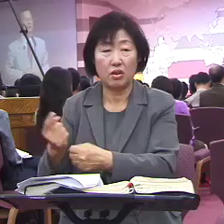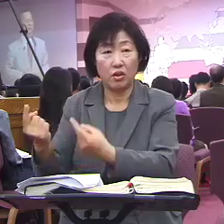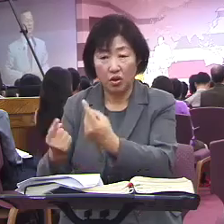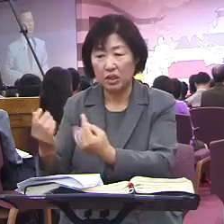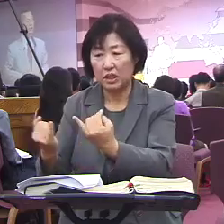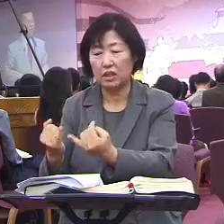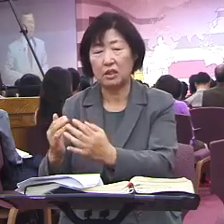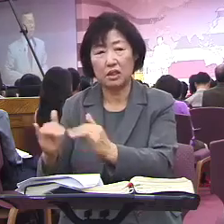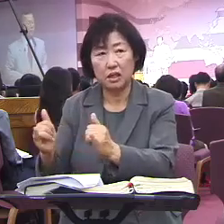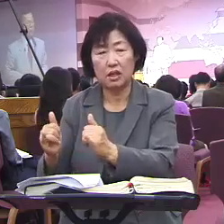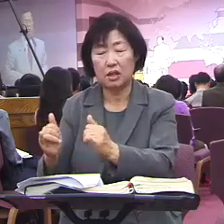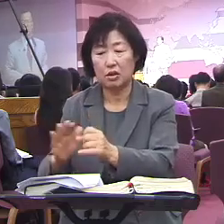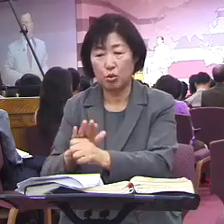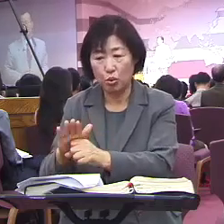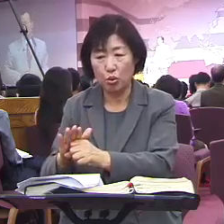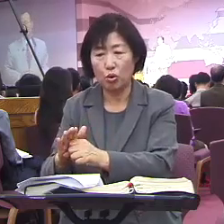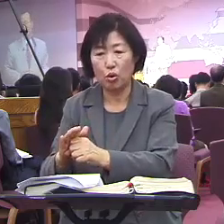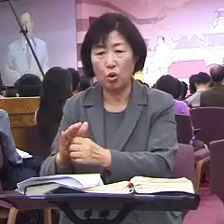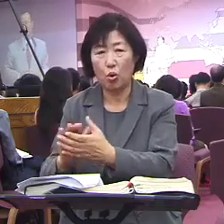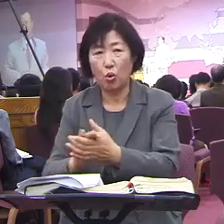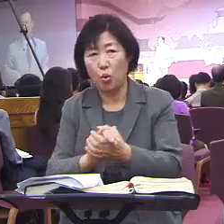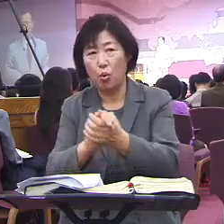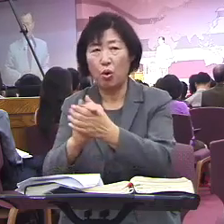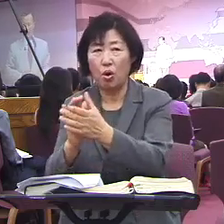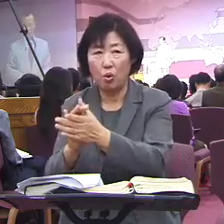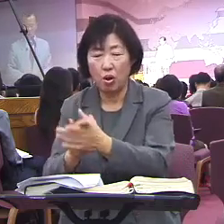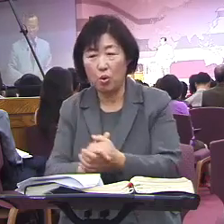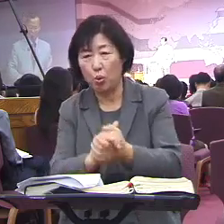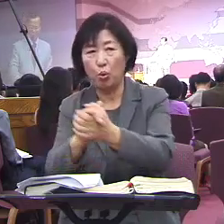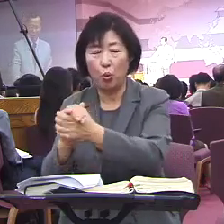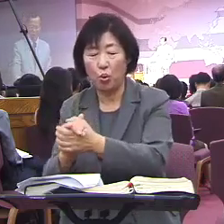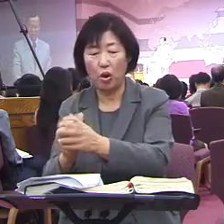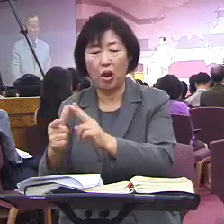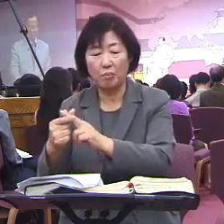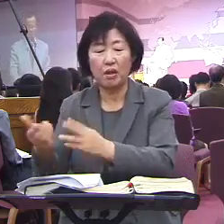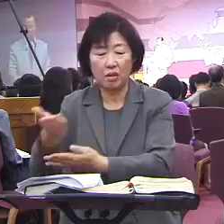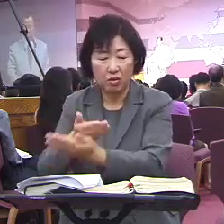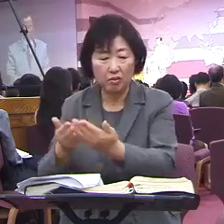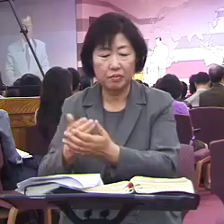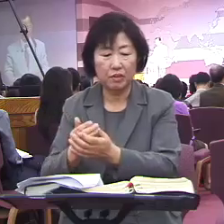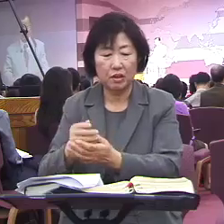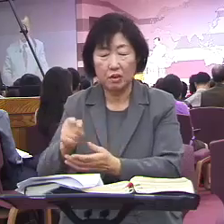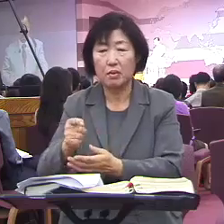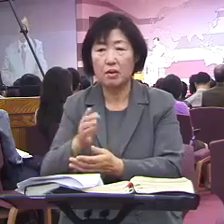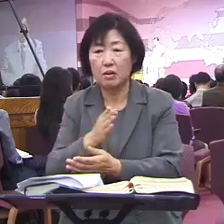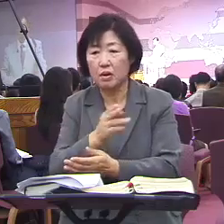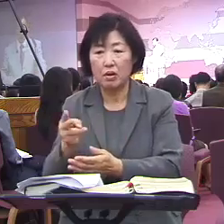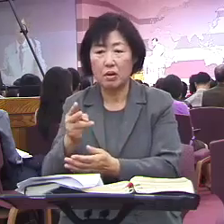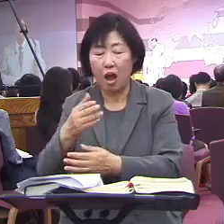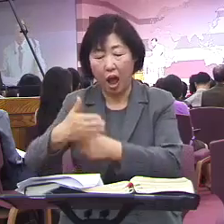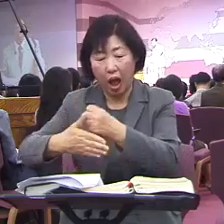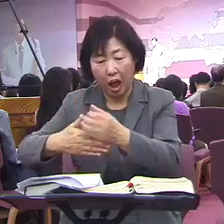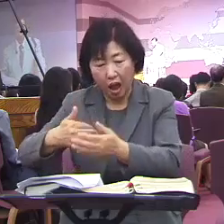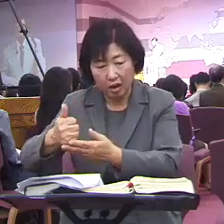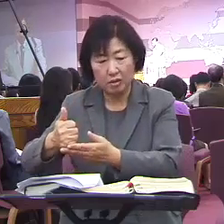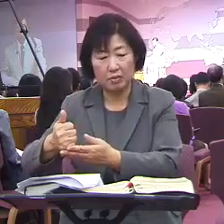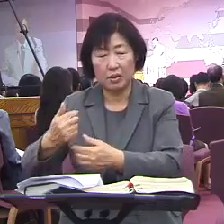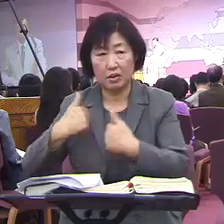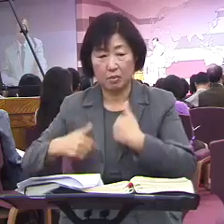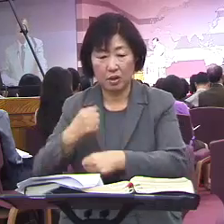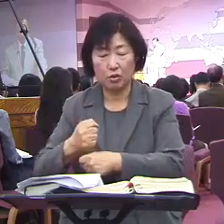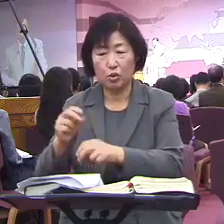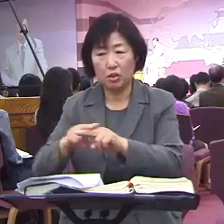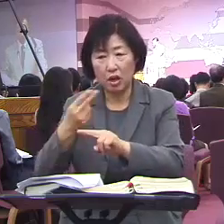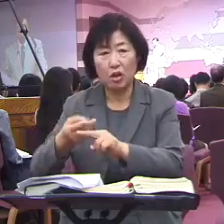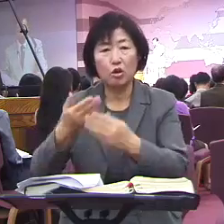형제 사랑을, 우애를 같이, 우정을 같이 나눠. 이것이 바로 하나님께서 기뻐하시고 상 주실 일이라고